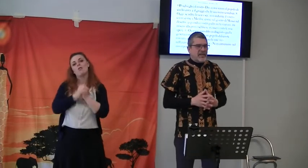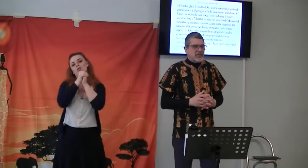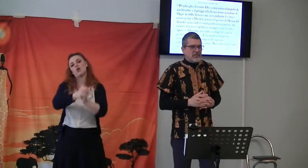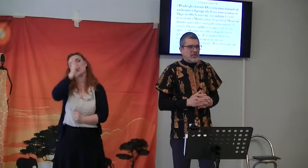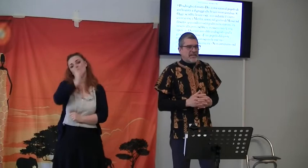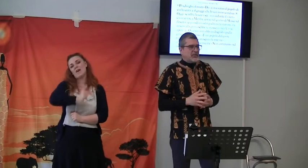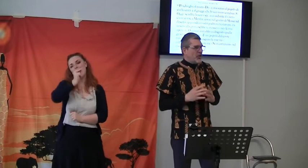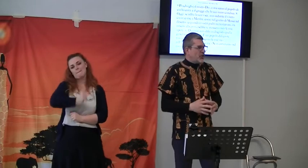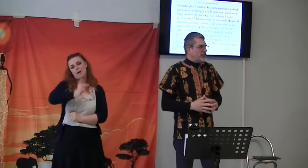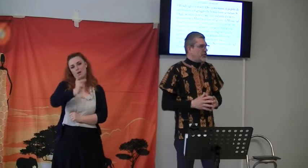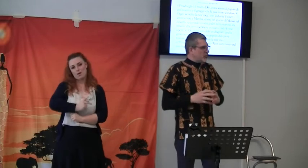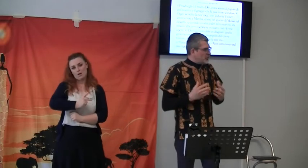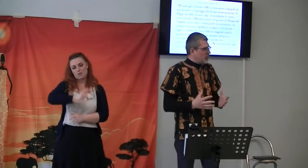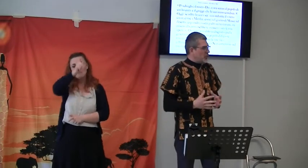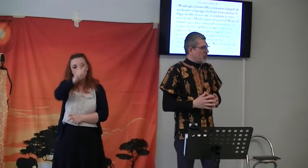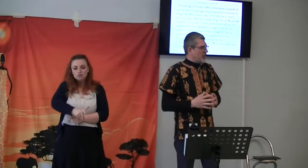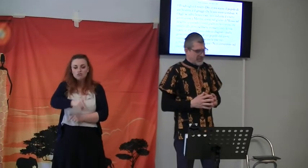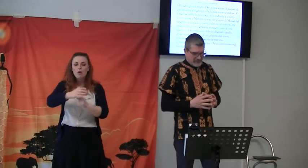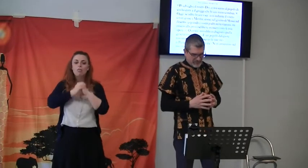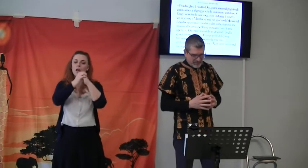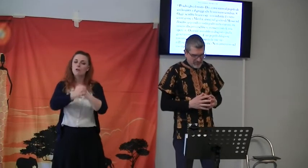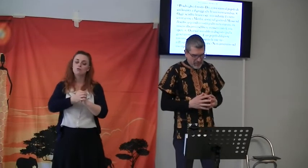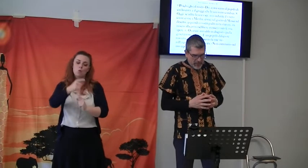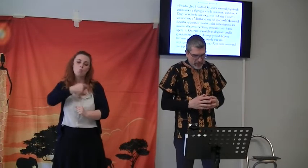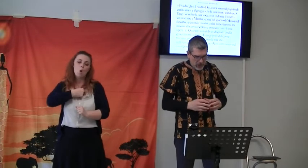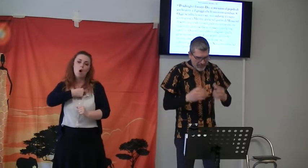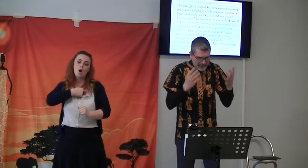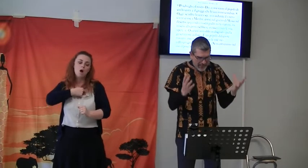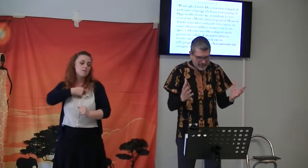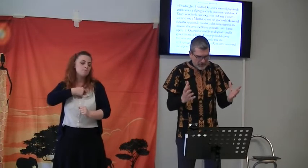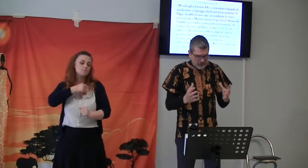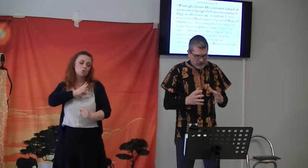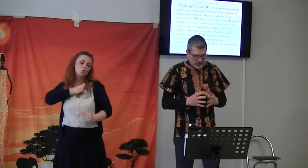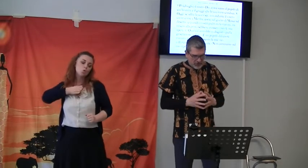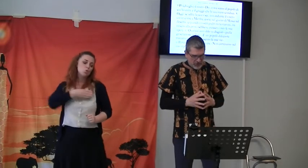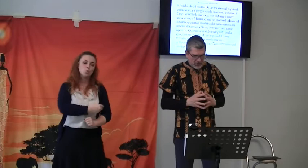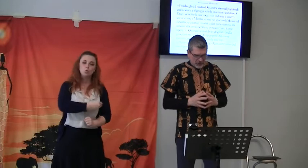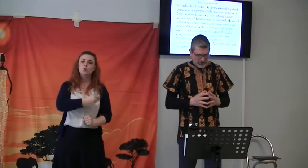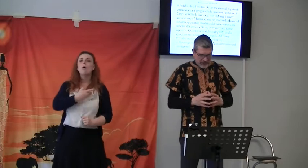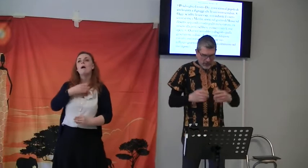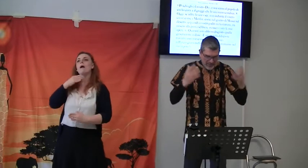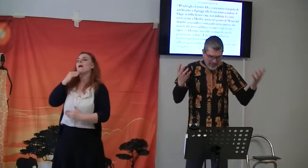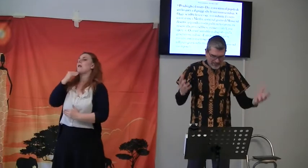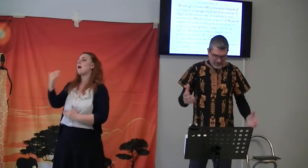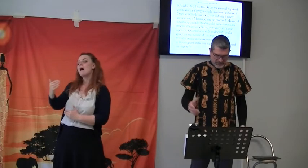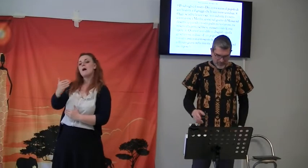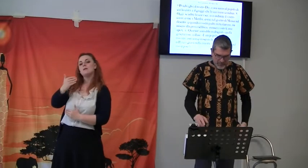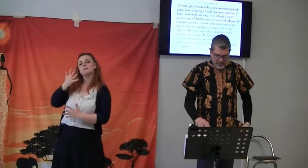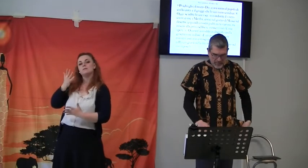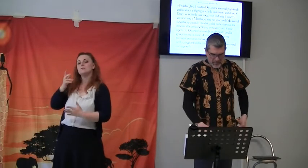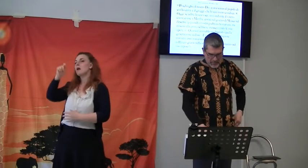I veri adoratori che adorano Dio con tutto il loro cuore, che lo ringraziano ogni giorno, che lo